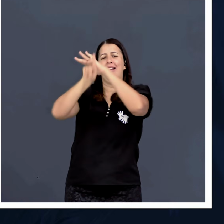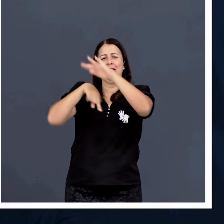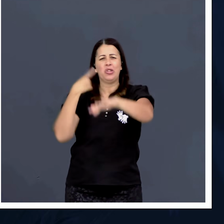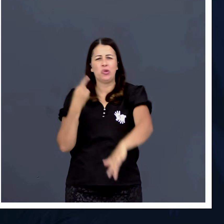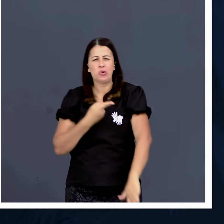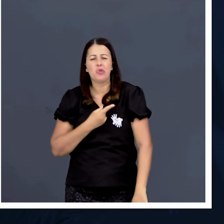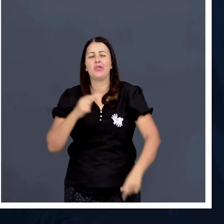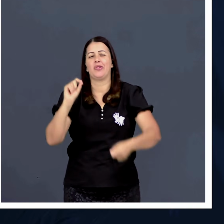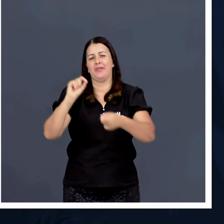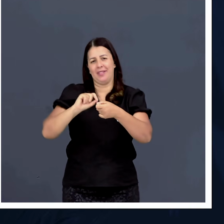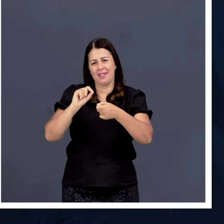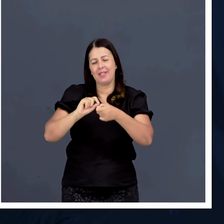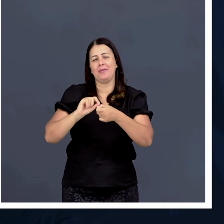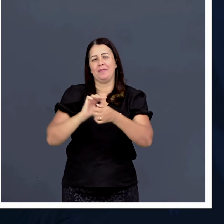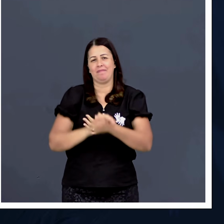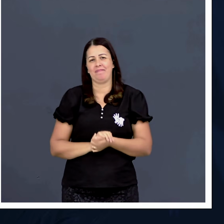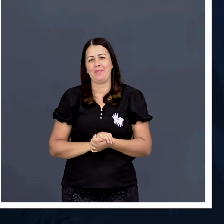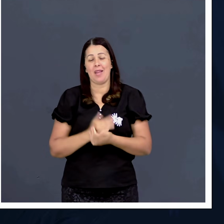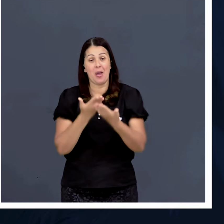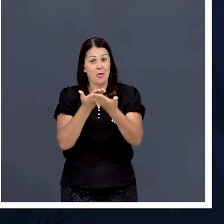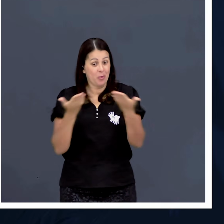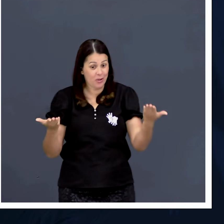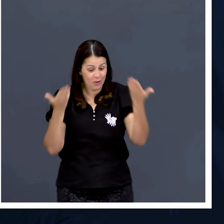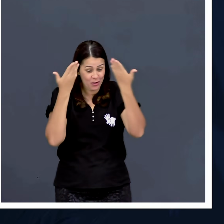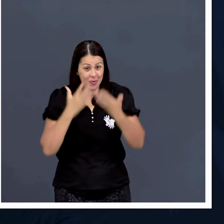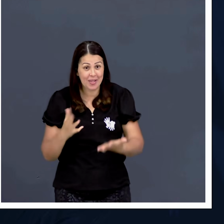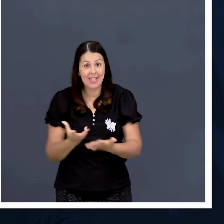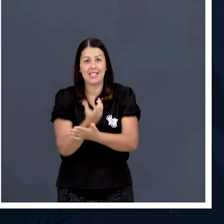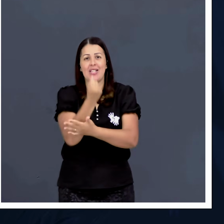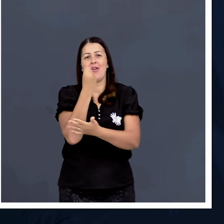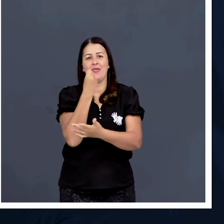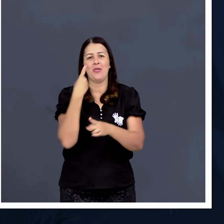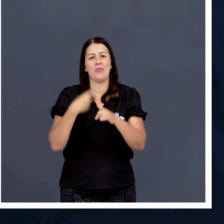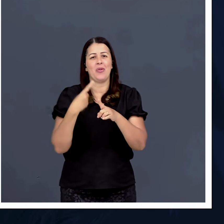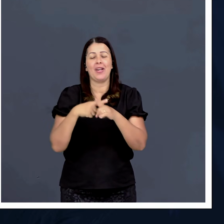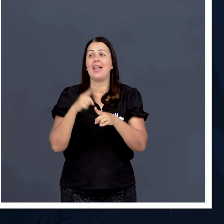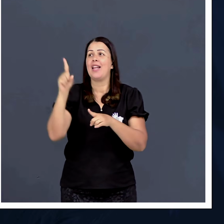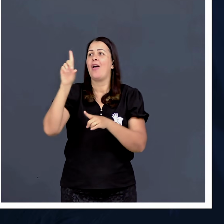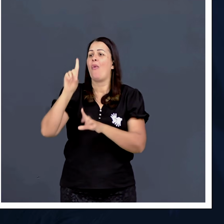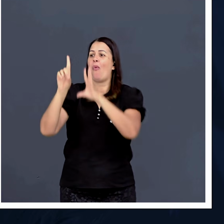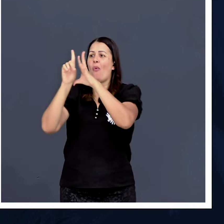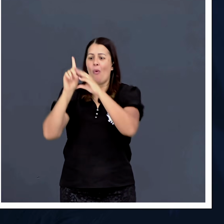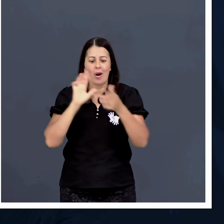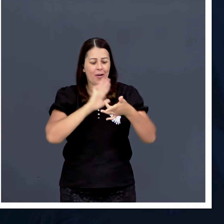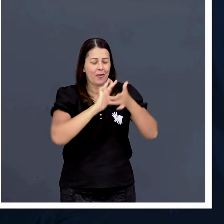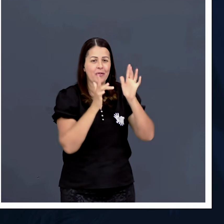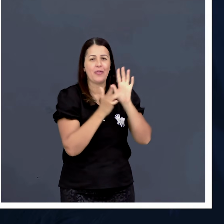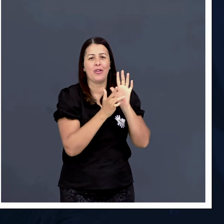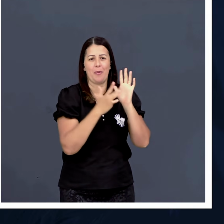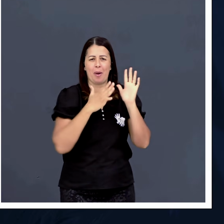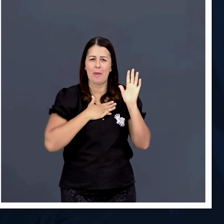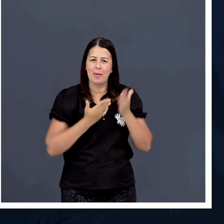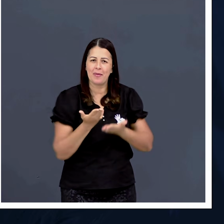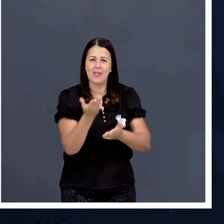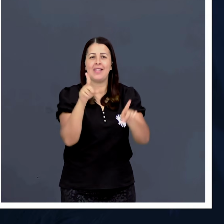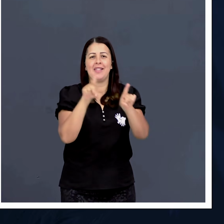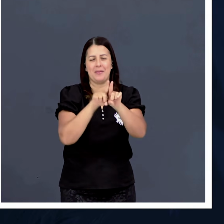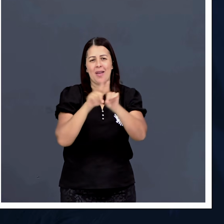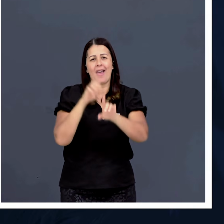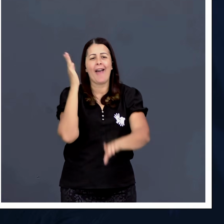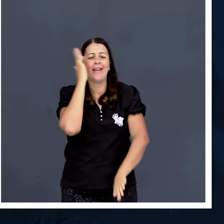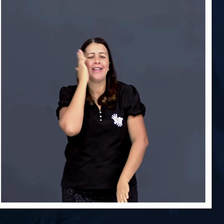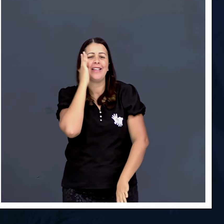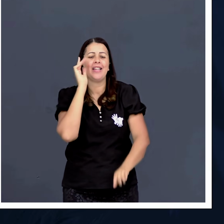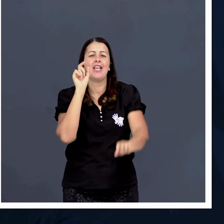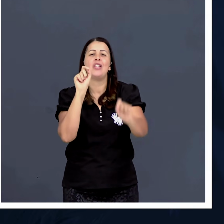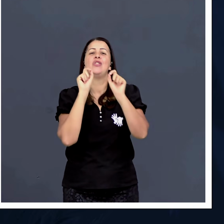que nós fizemos. É por isso que estamos aqui salvos, amém? Porque ele enviou o seu Filho por mim e por você. Entender